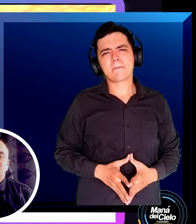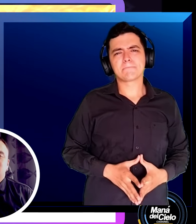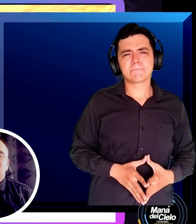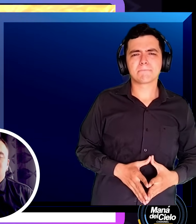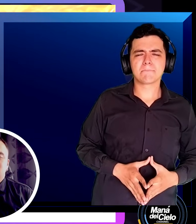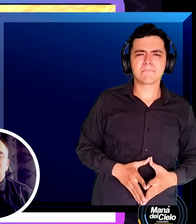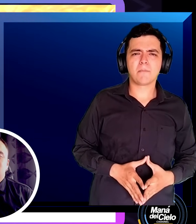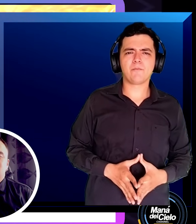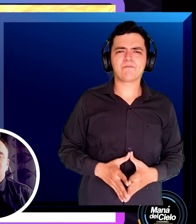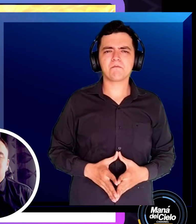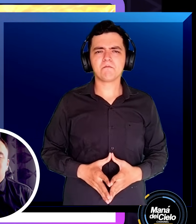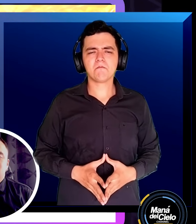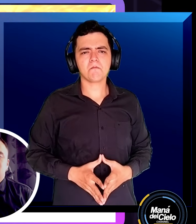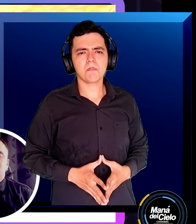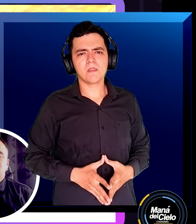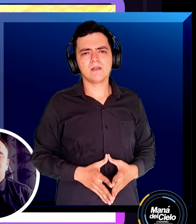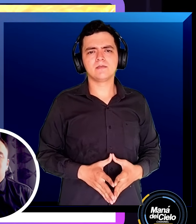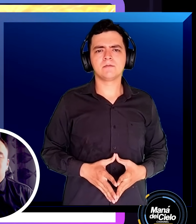de la boda?